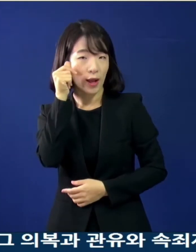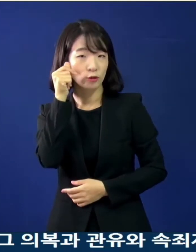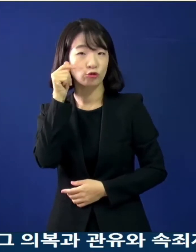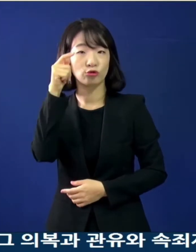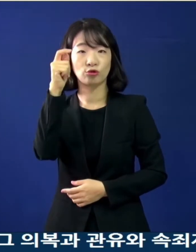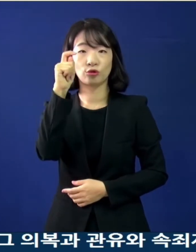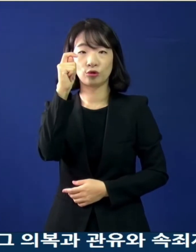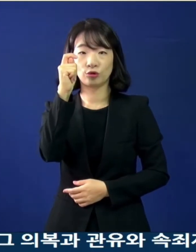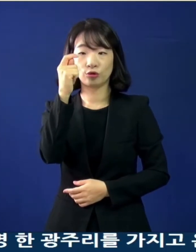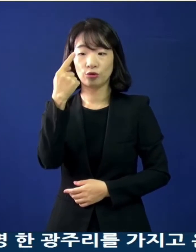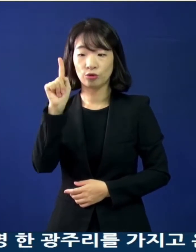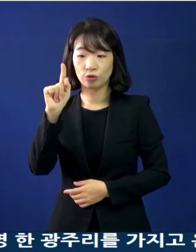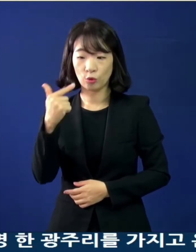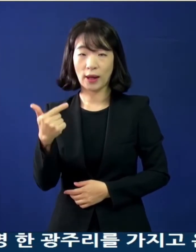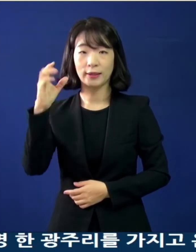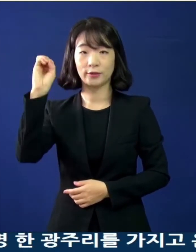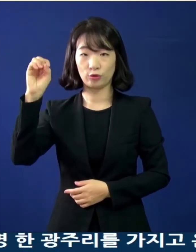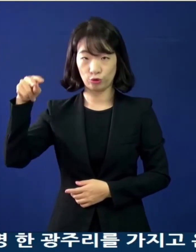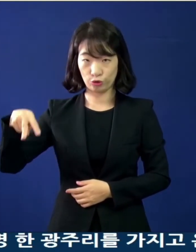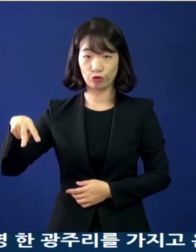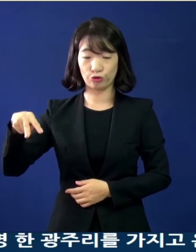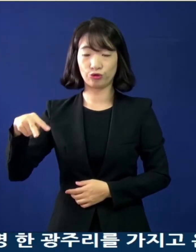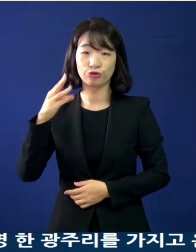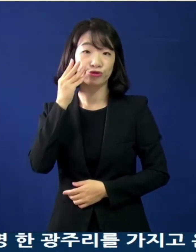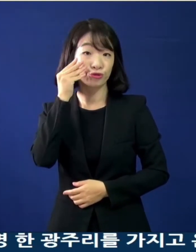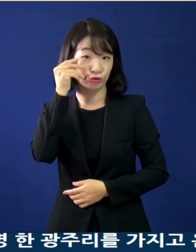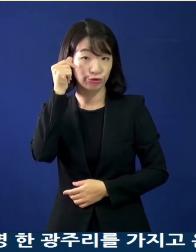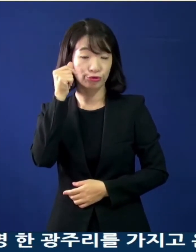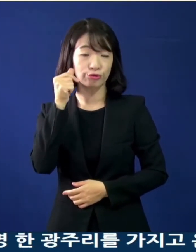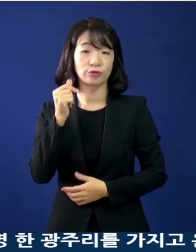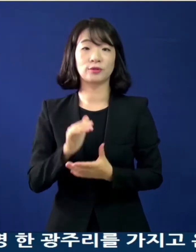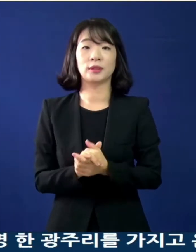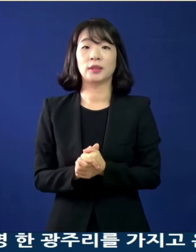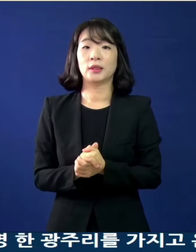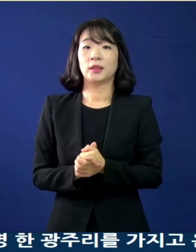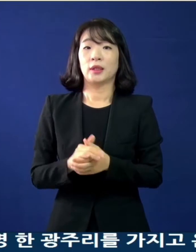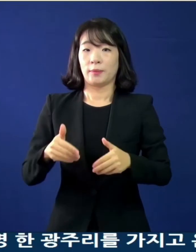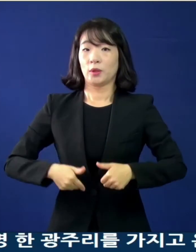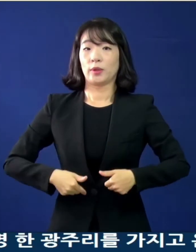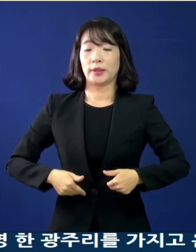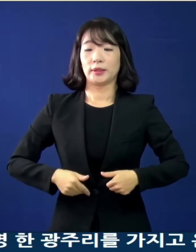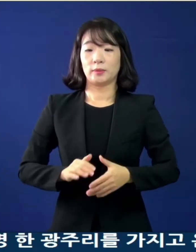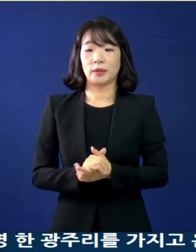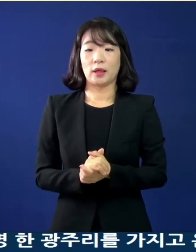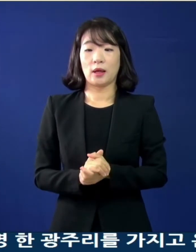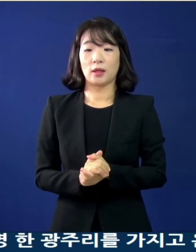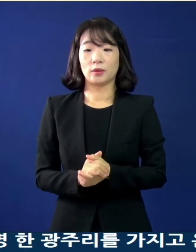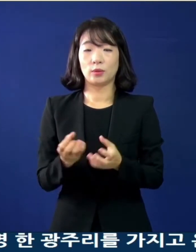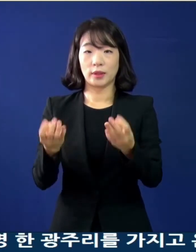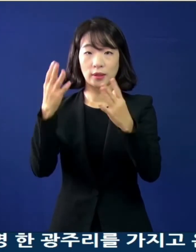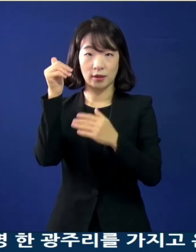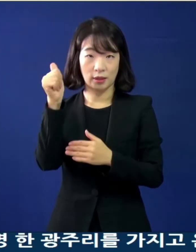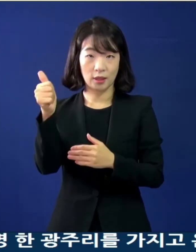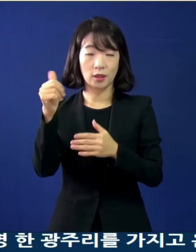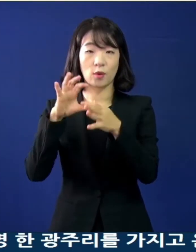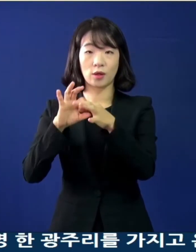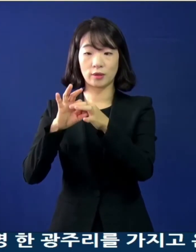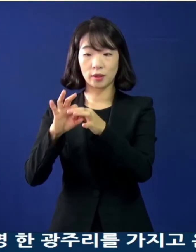것이었습니다. 제사장이 어떤 옷을 입었는가, 이거는 독립된 말씀으로 여러분하고 자세히 나누도록